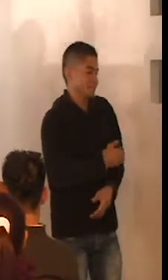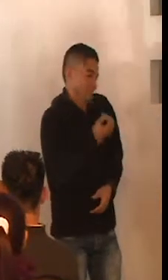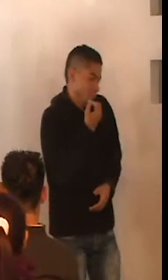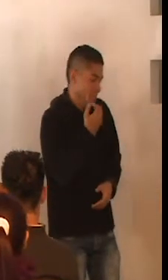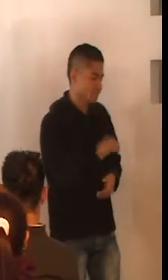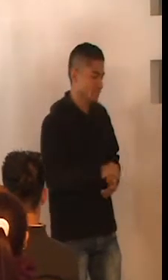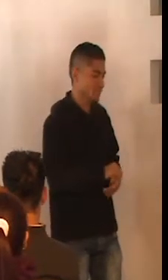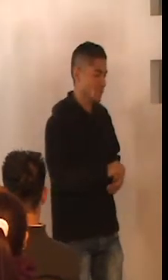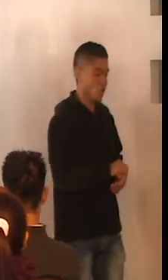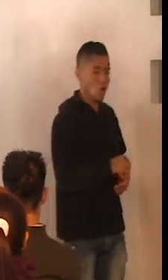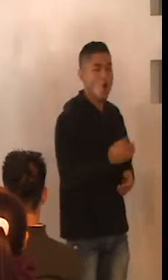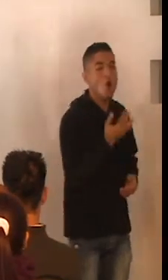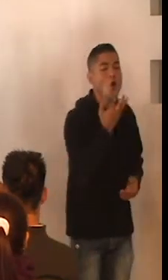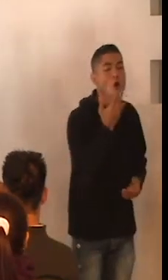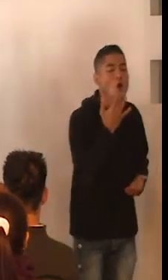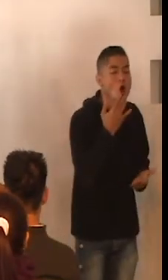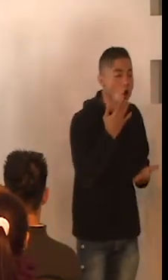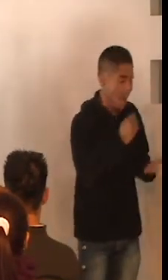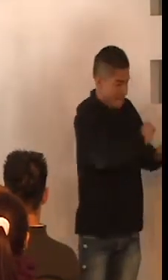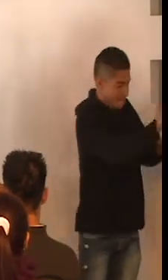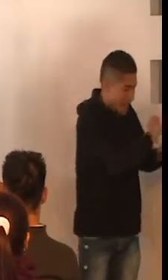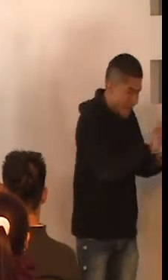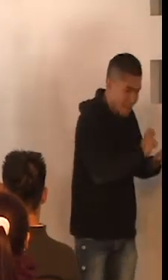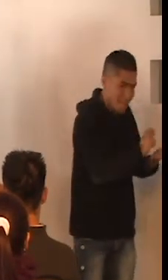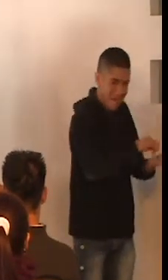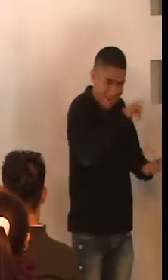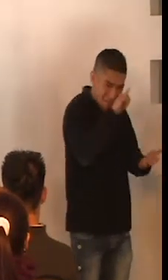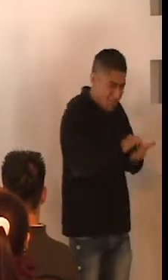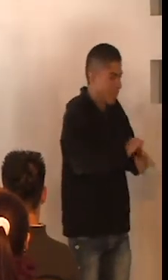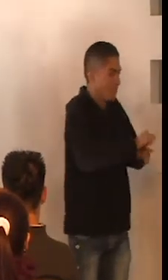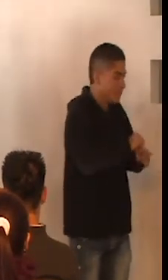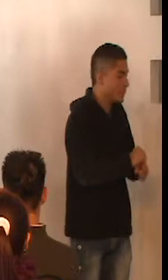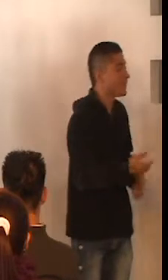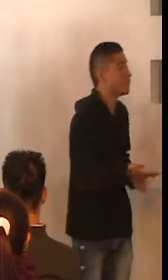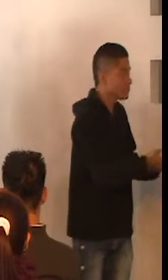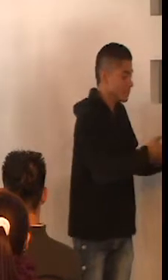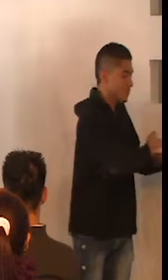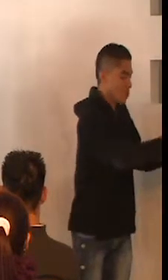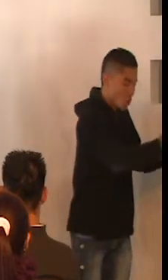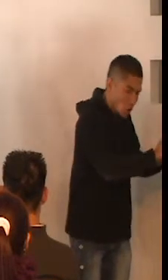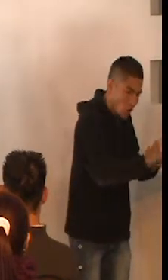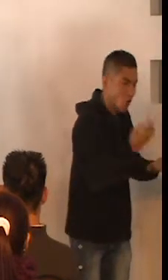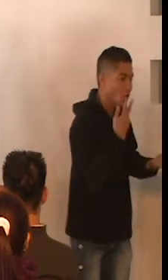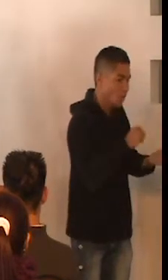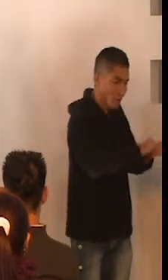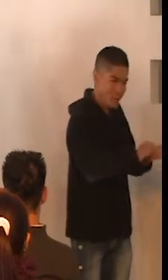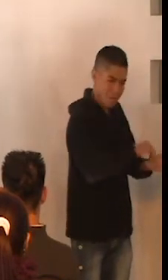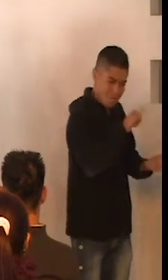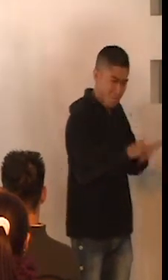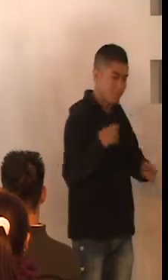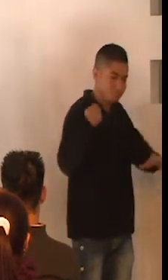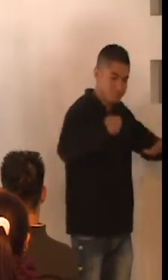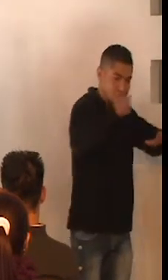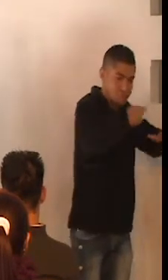colorear se desechó, o sea, ya no era algo que estuviera ahí simplemente para pasar de guía, sino empezó a tener